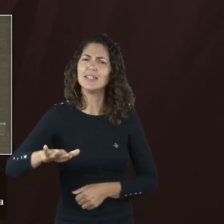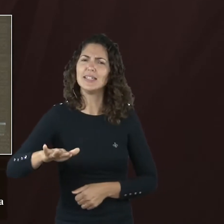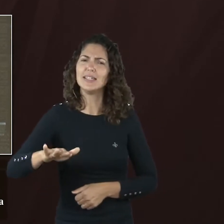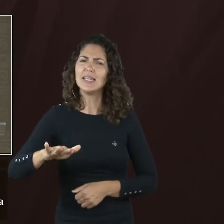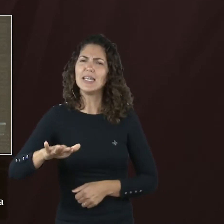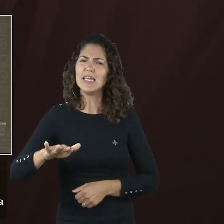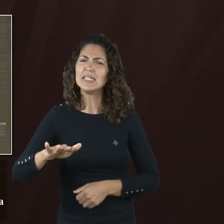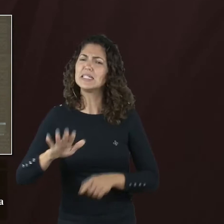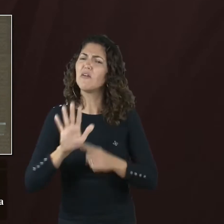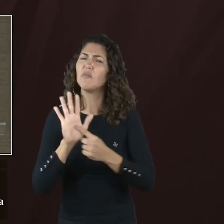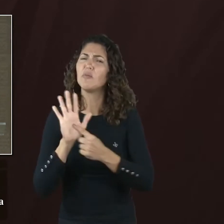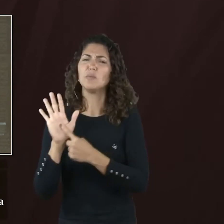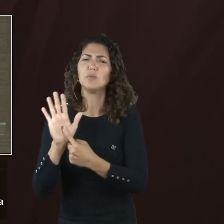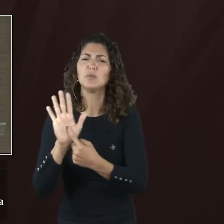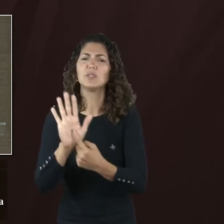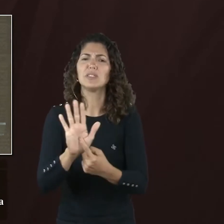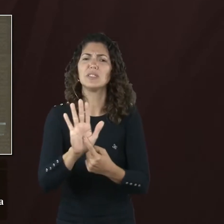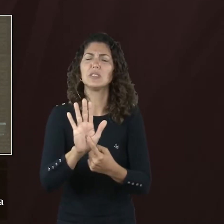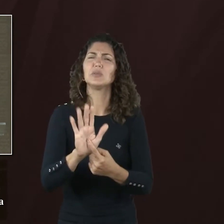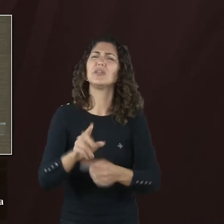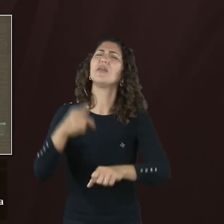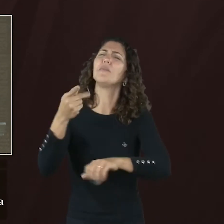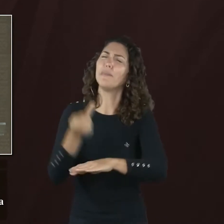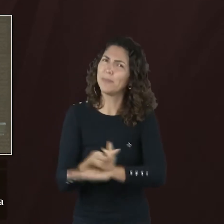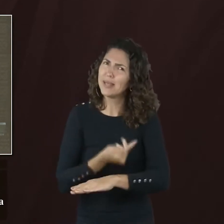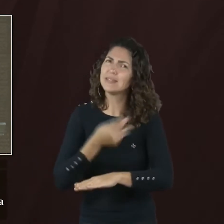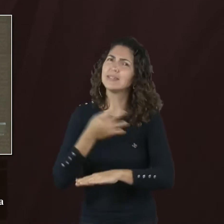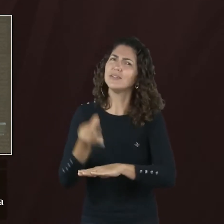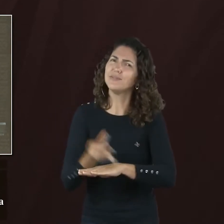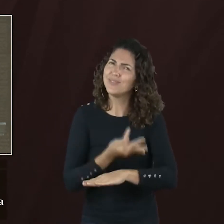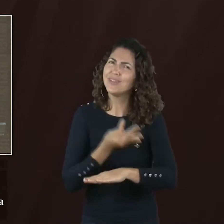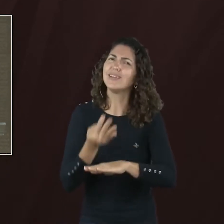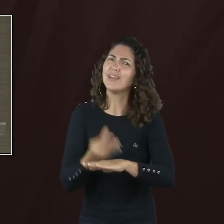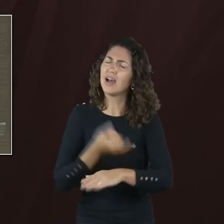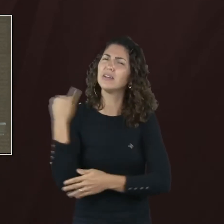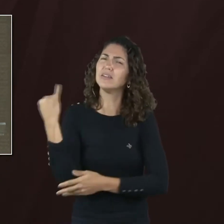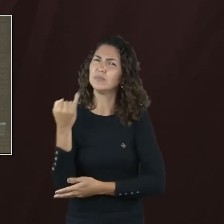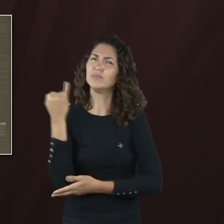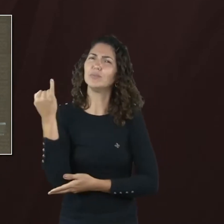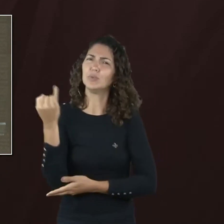gerencia essas coisas. No versículo 45,